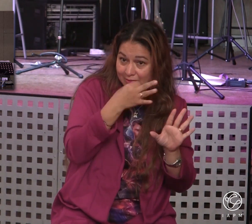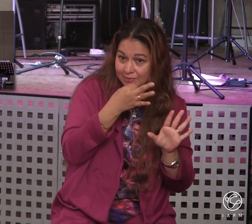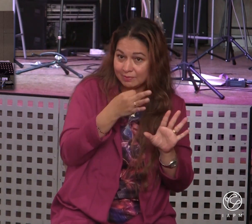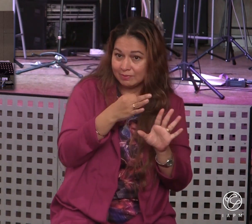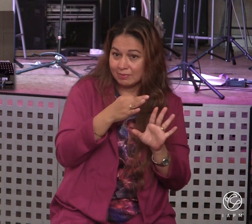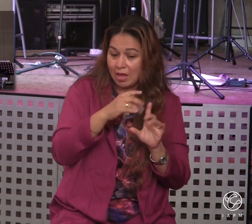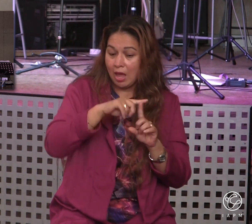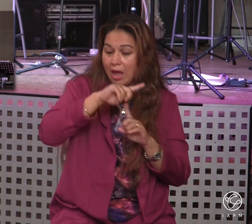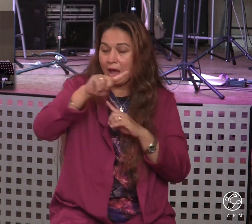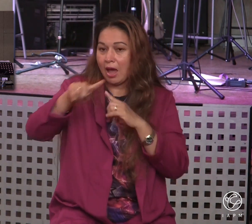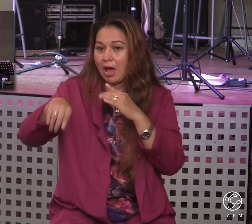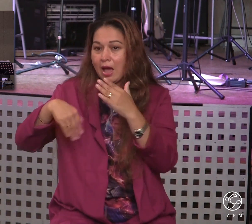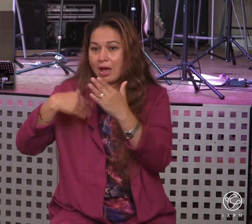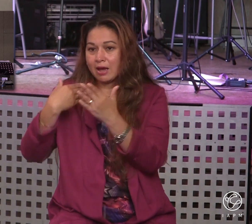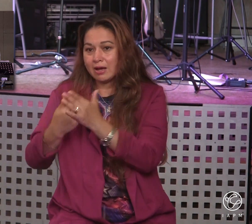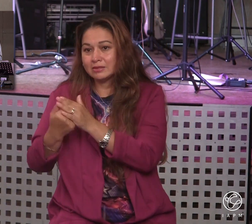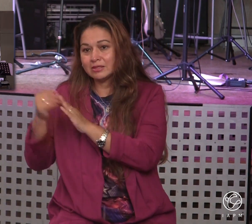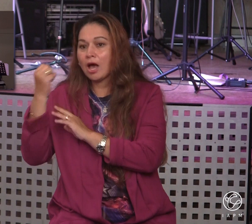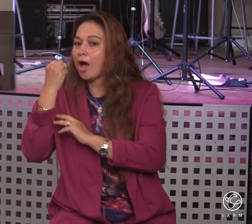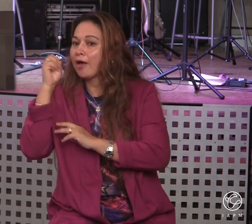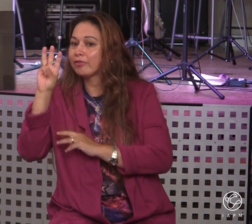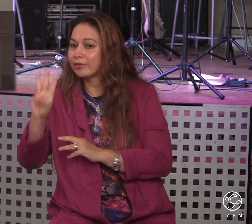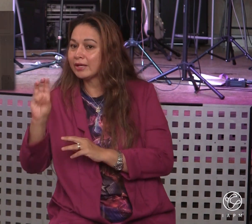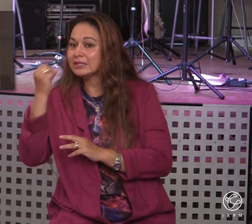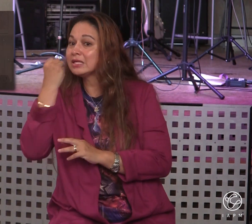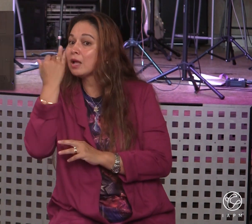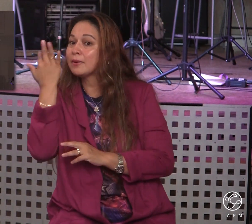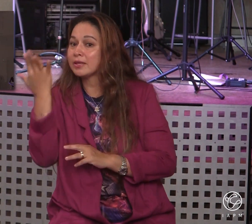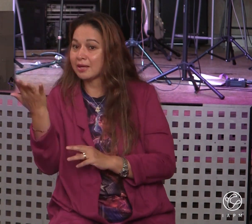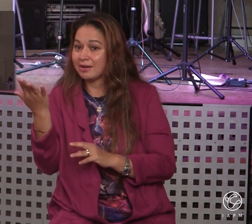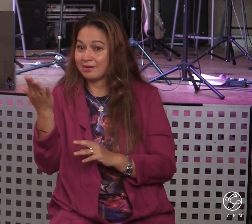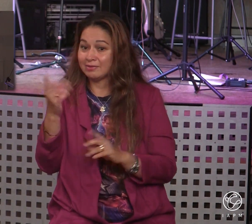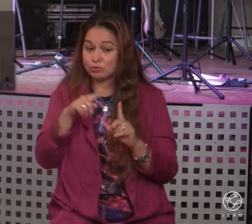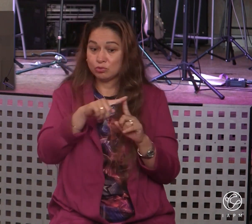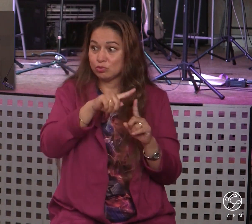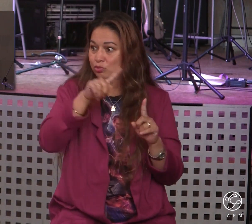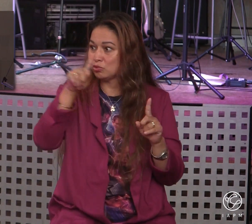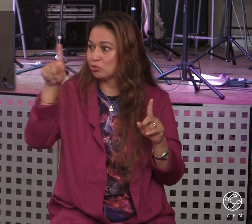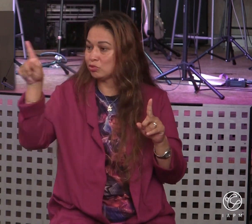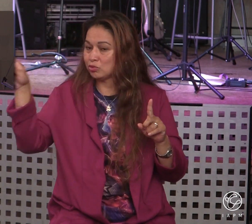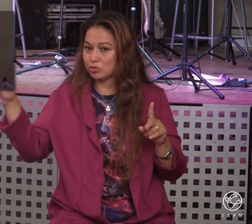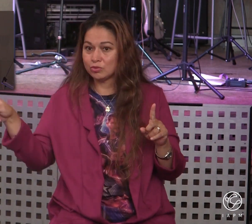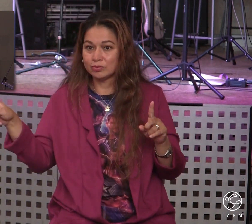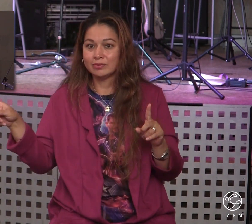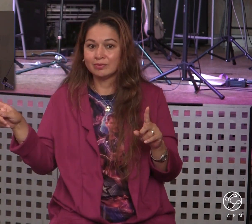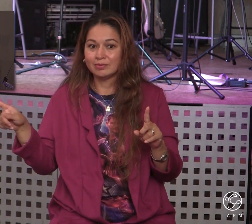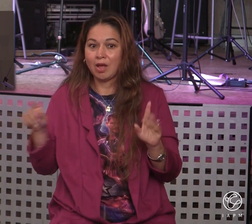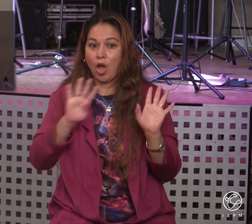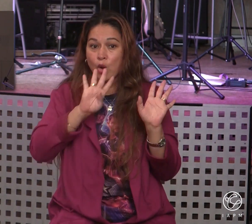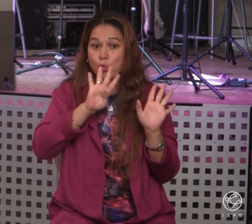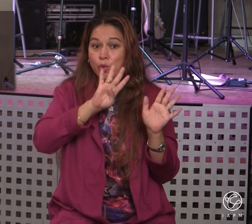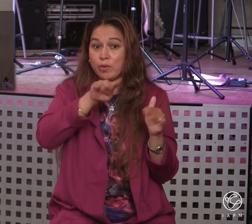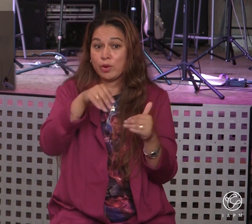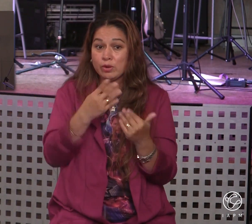habían recorrido entre 4 y 5 kilómetros.